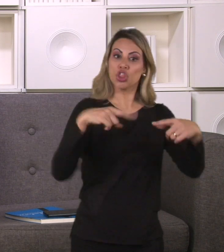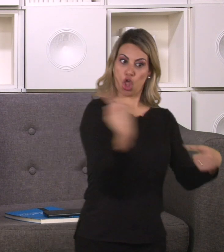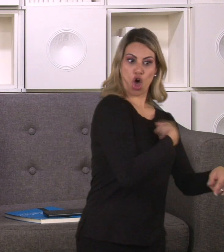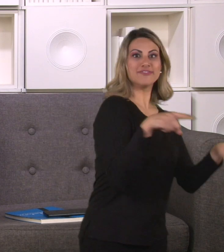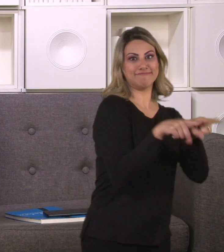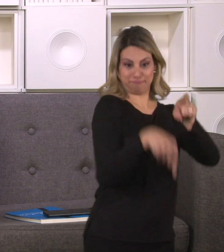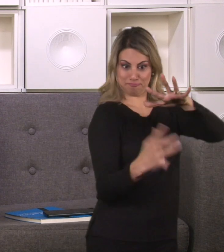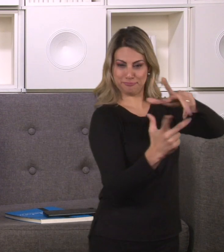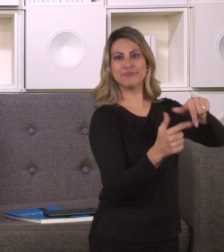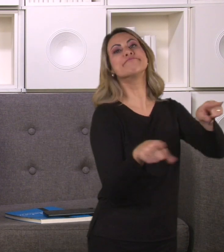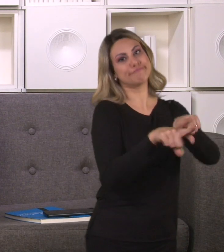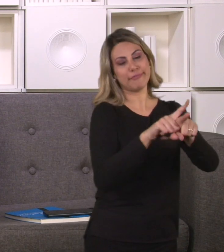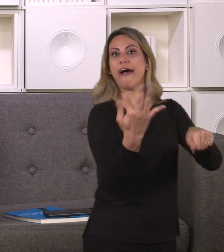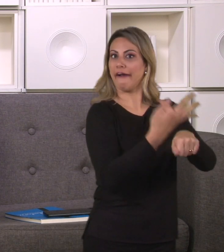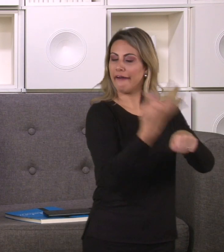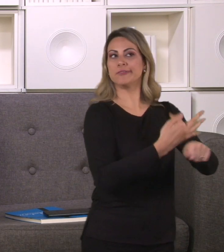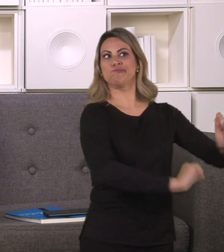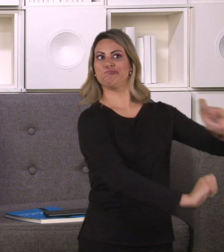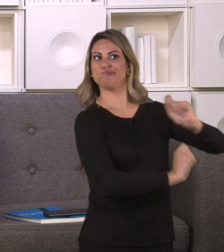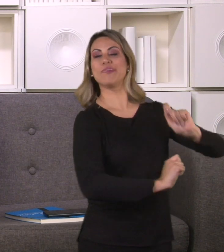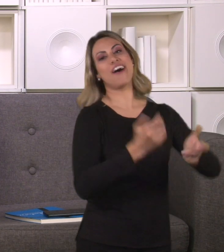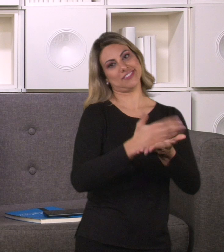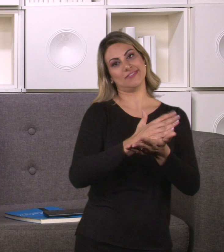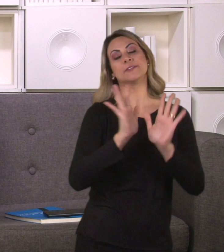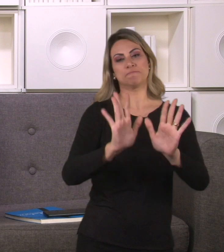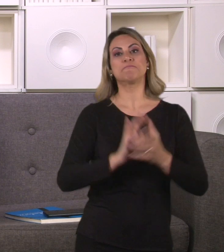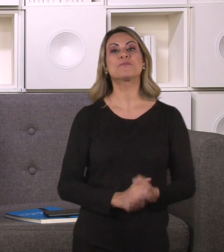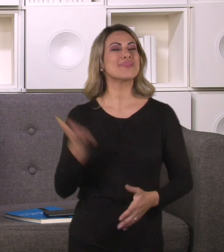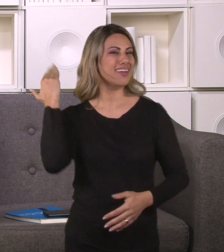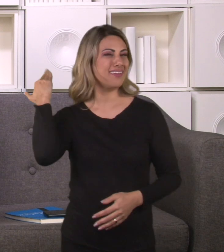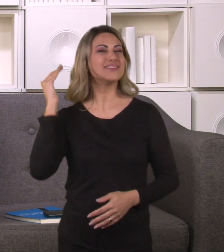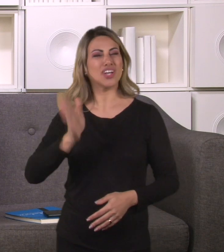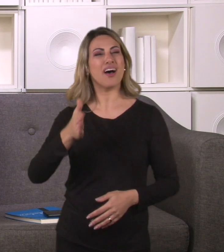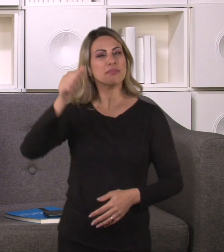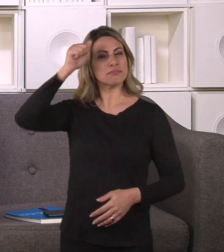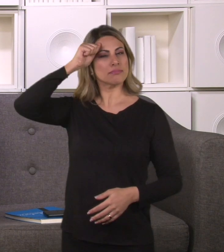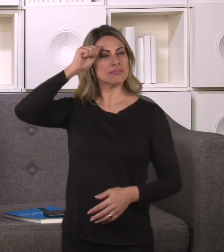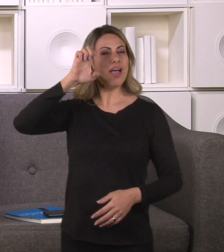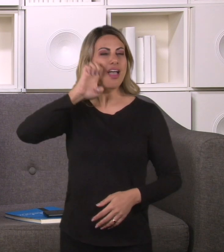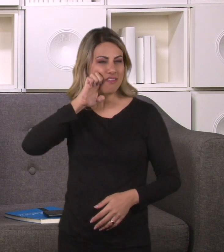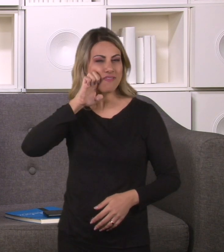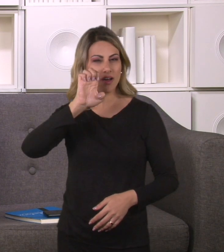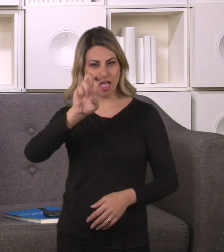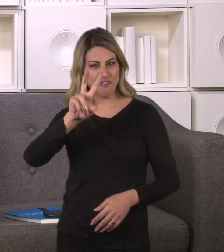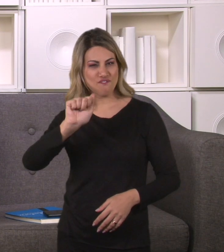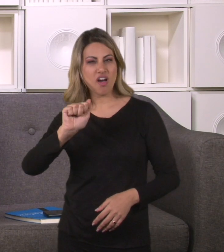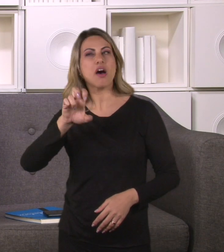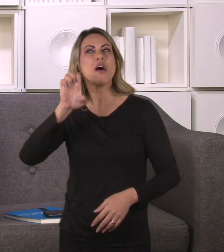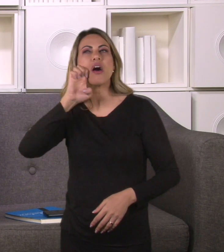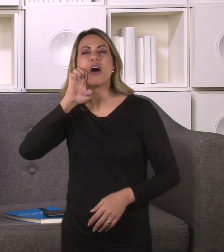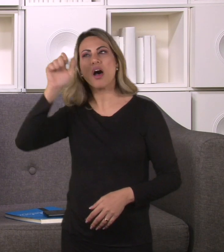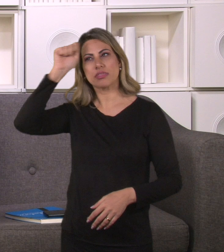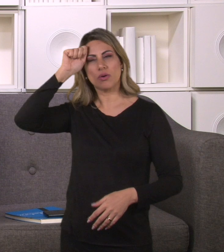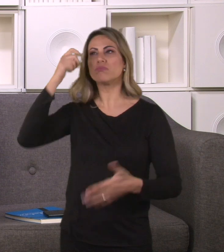olhos, era agradável ao paladar e era boa para dar entendimento. E a conversa da serpente era que